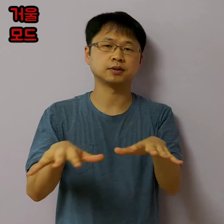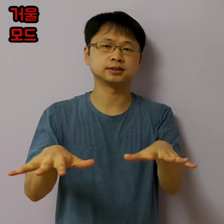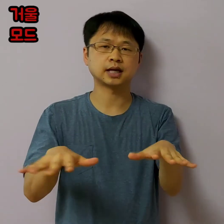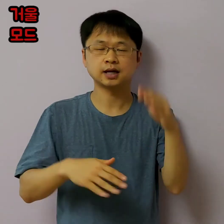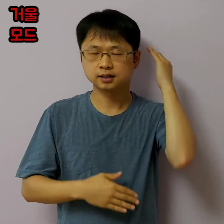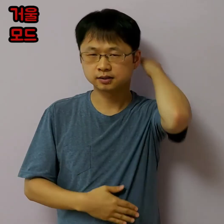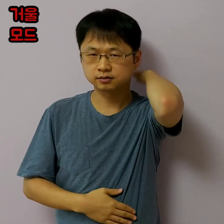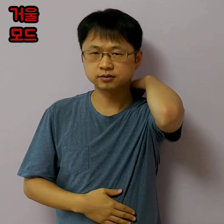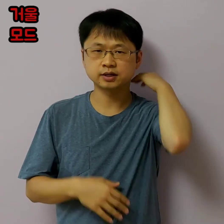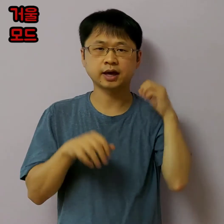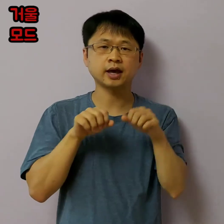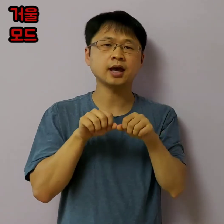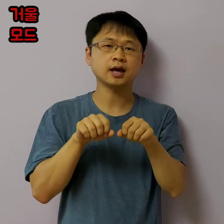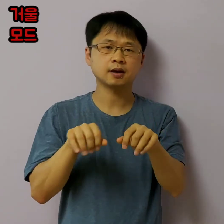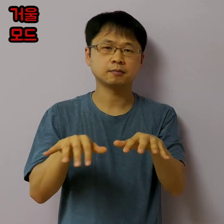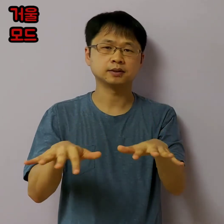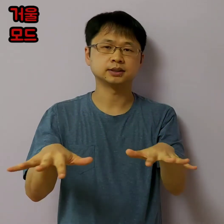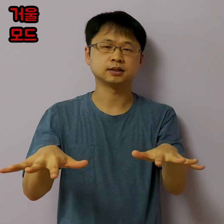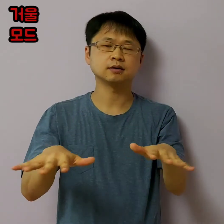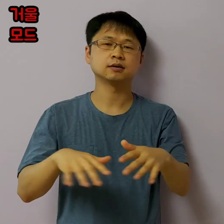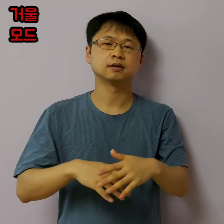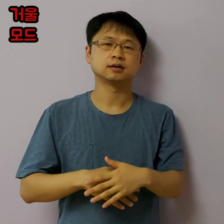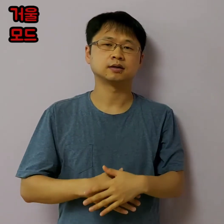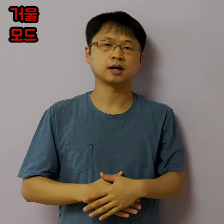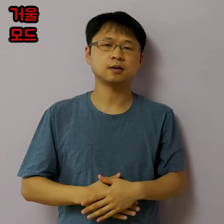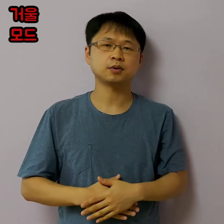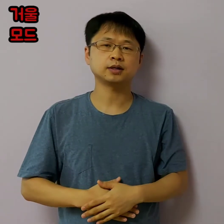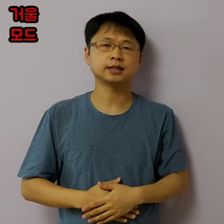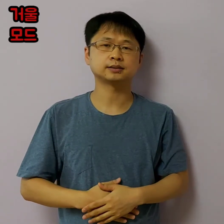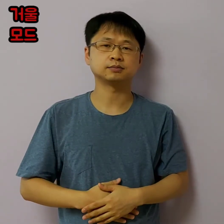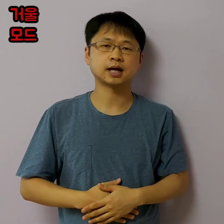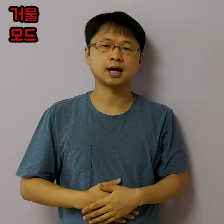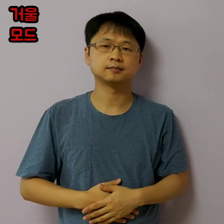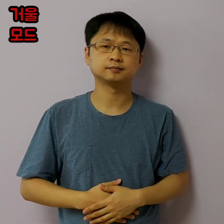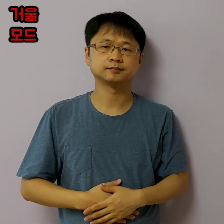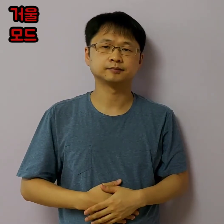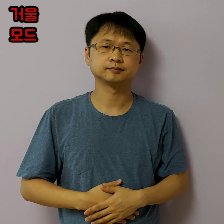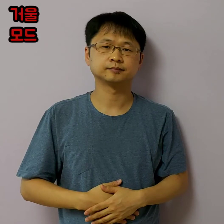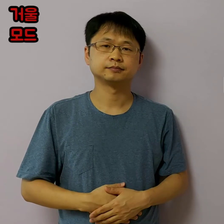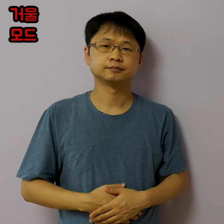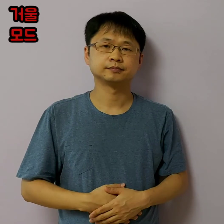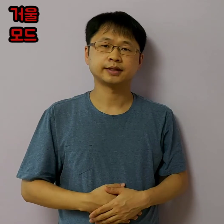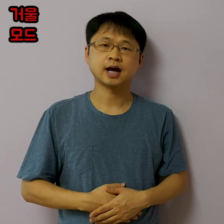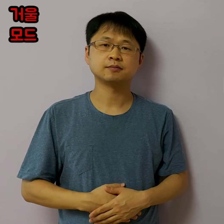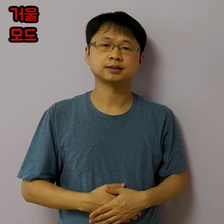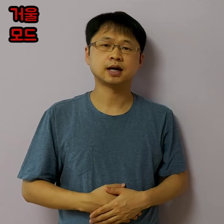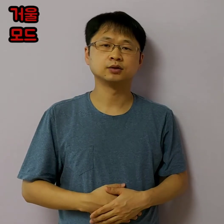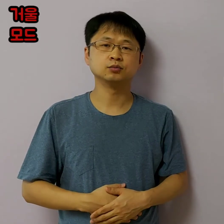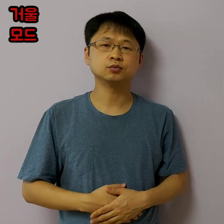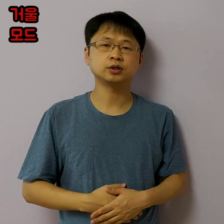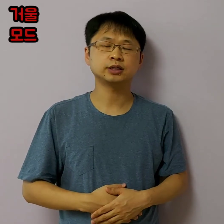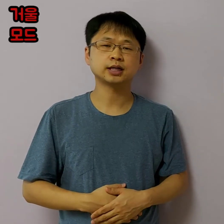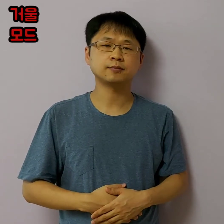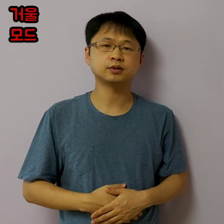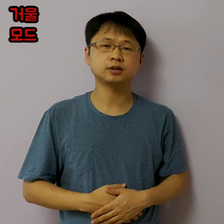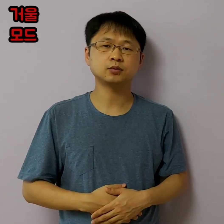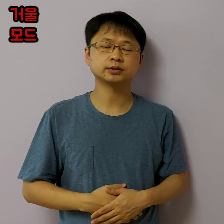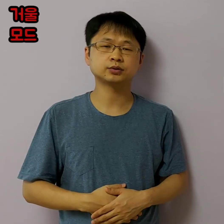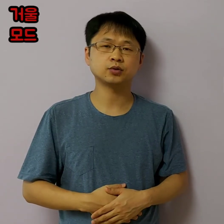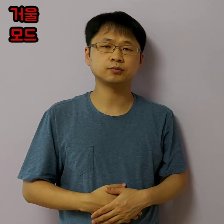번지다, 등 뒤에 번지던 이렇게 표현하였습니다. 네, 다음 가사 눈물이 참